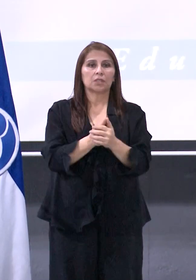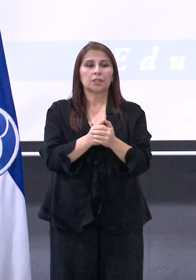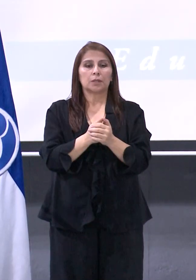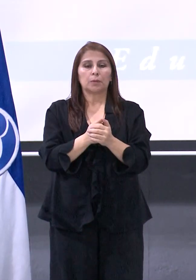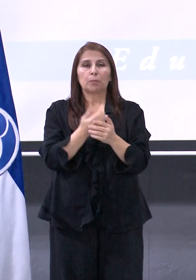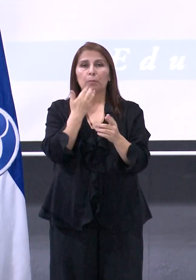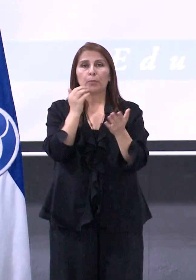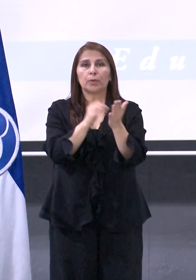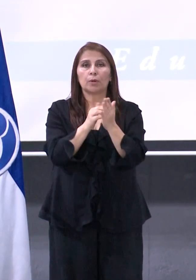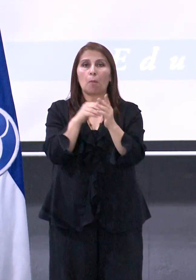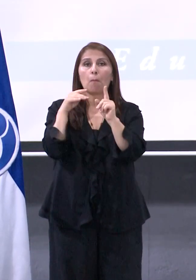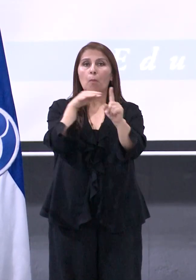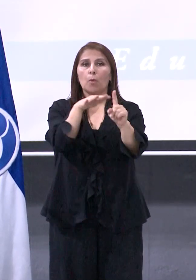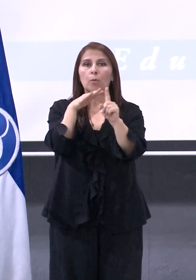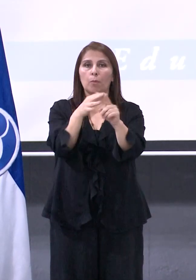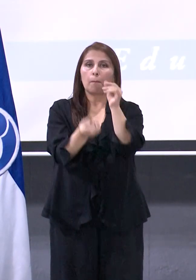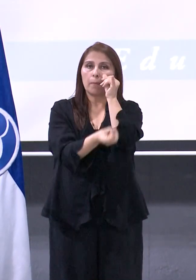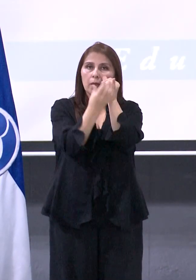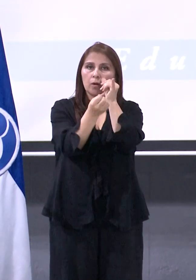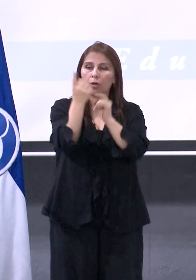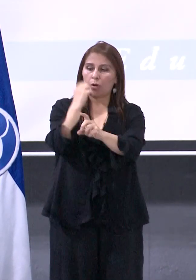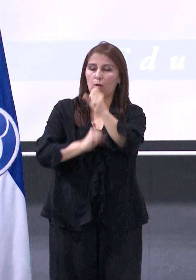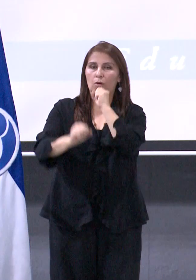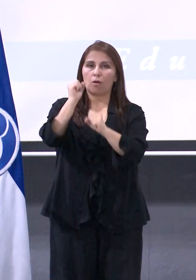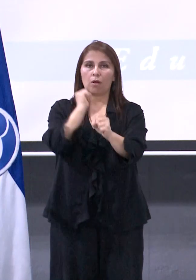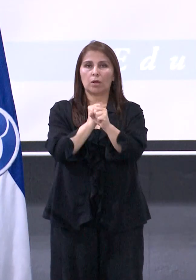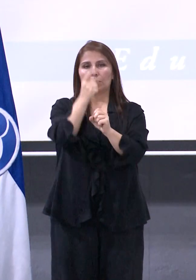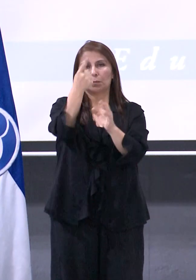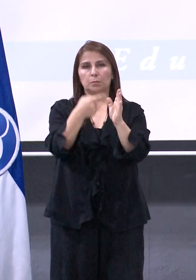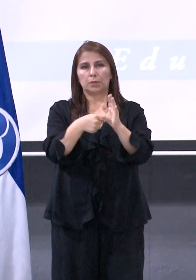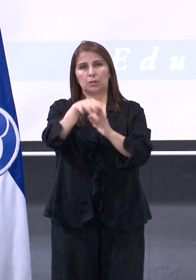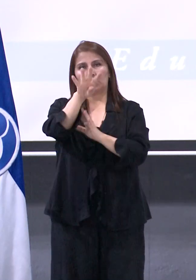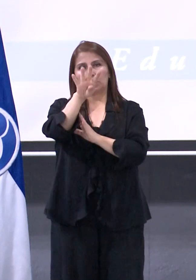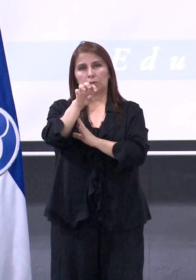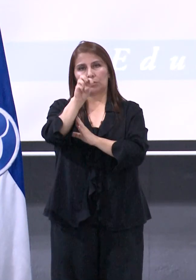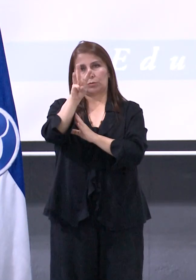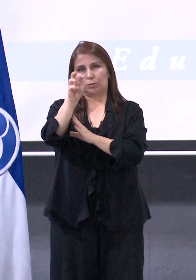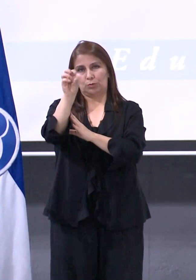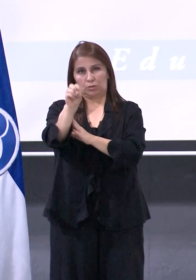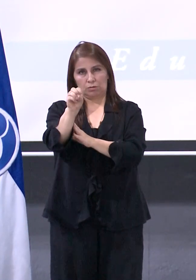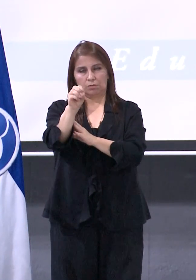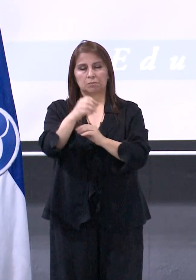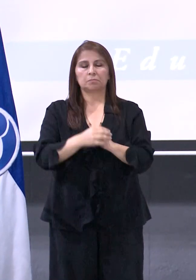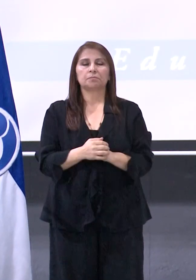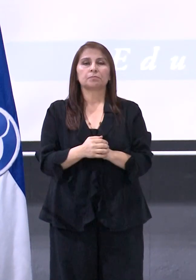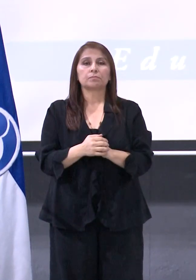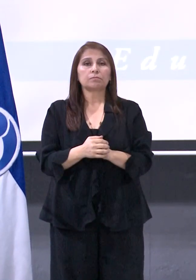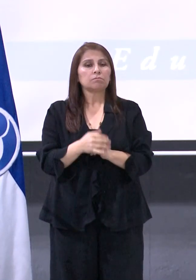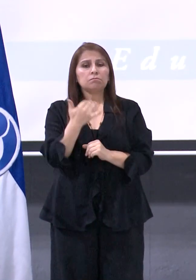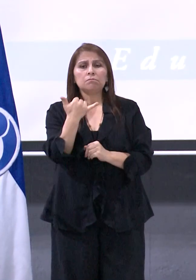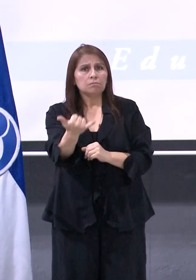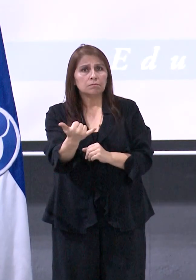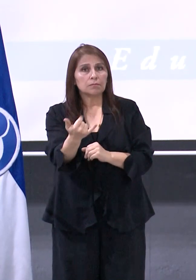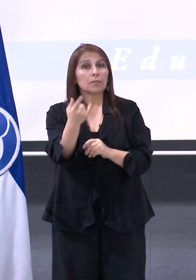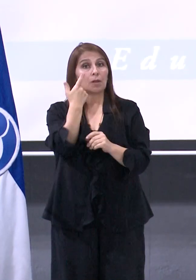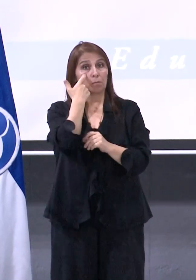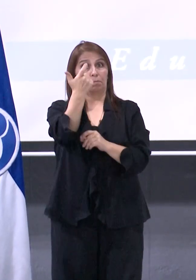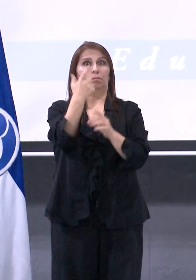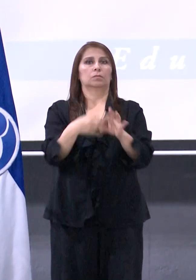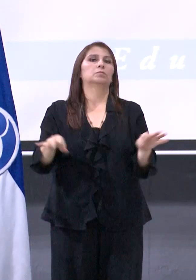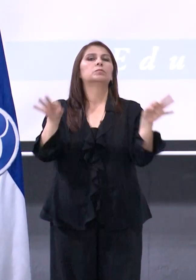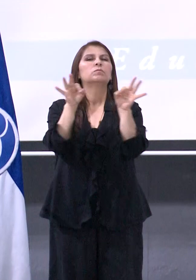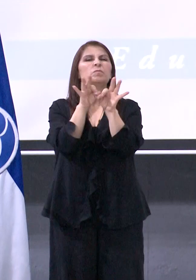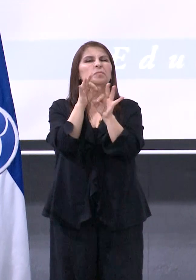pedagógico de la década de 1980 aquí quiero también destacar